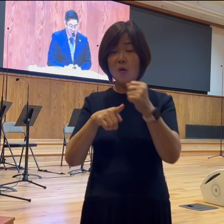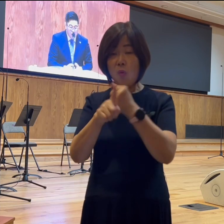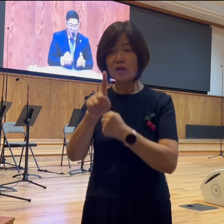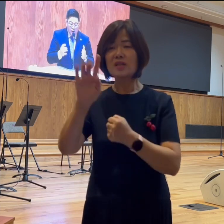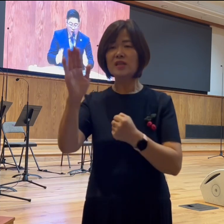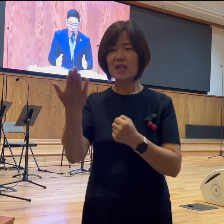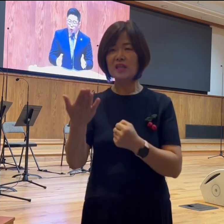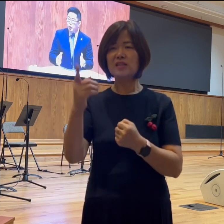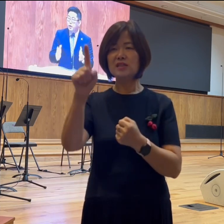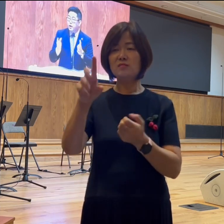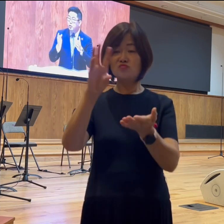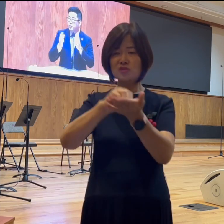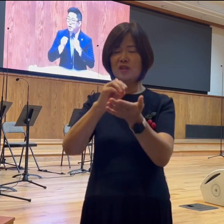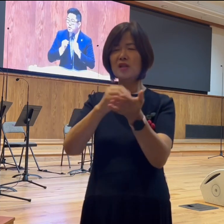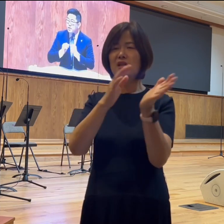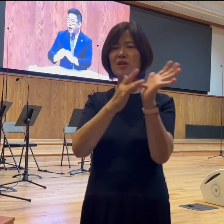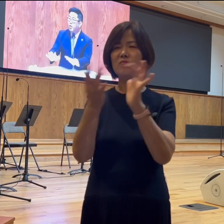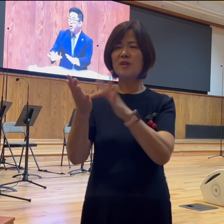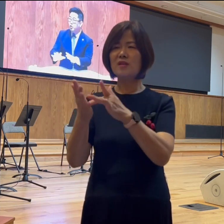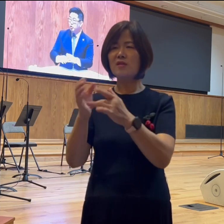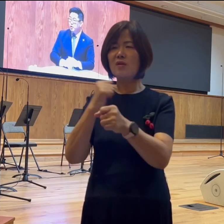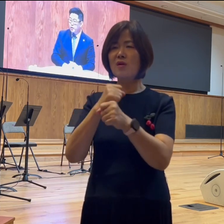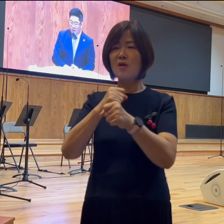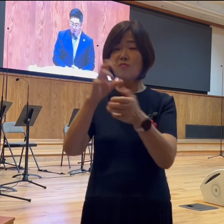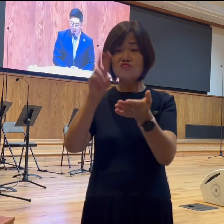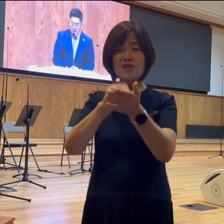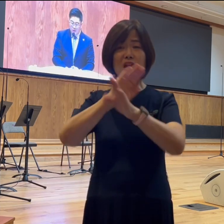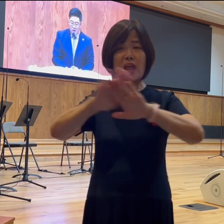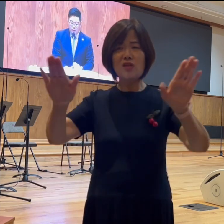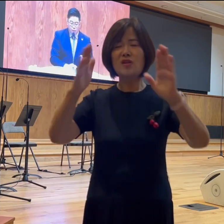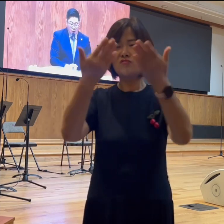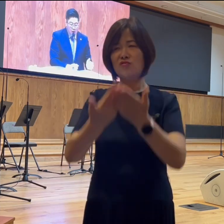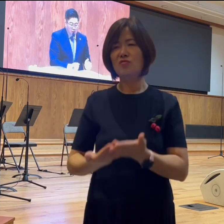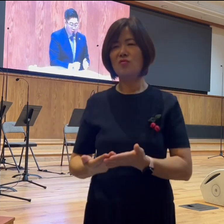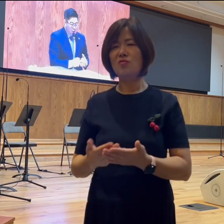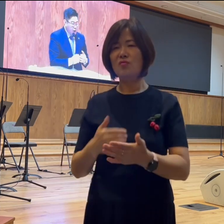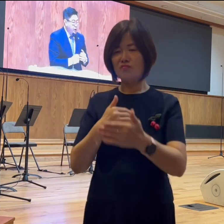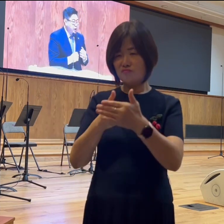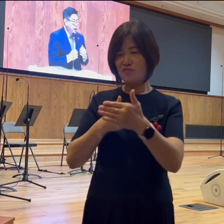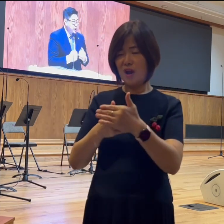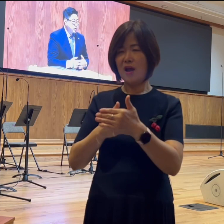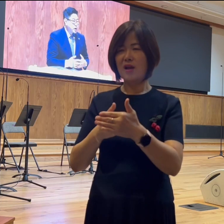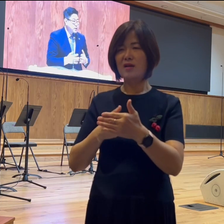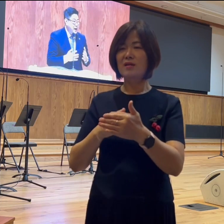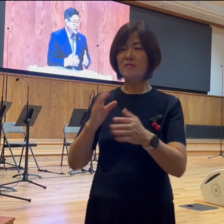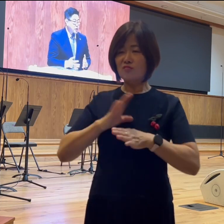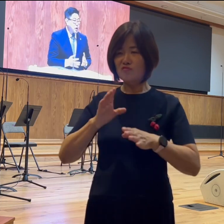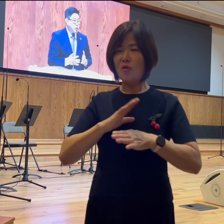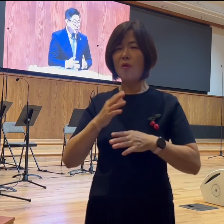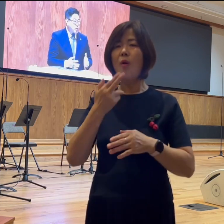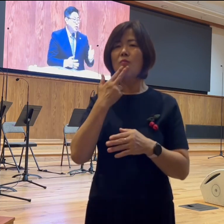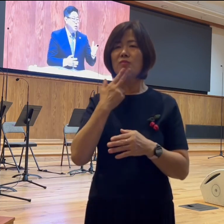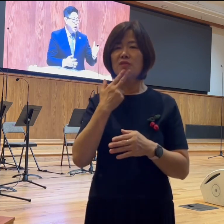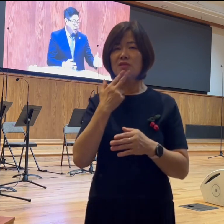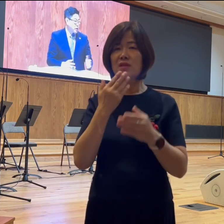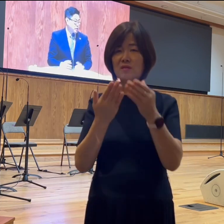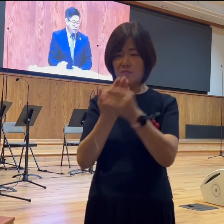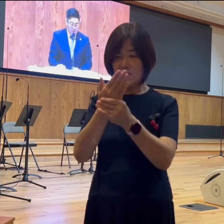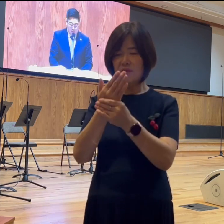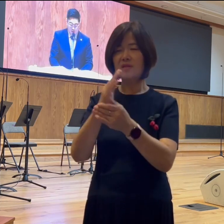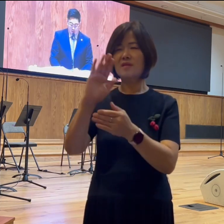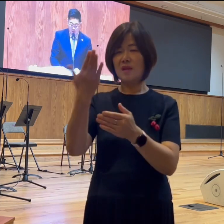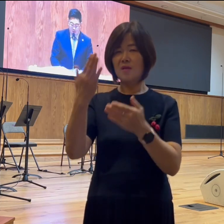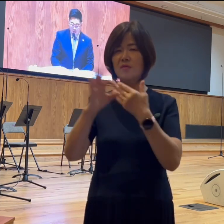되는 그 요소를 예수님께서 제거해 주셔서 그 불안해하는 대로 일이 일어나지 않게 되면 해결되는